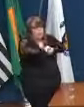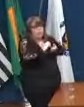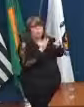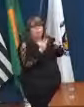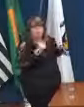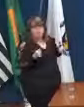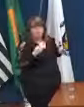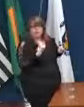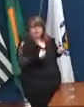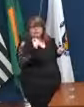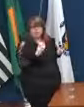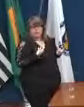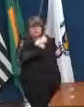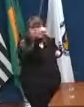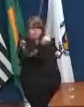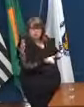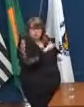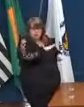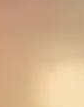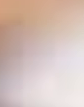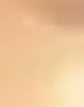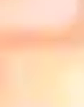vida e dignidade.